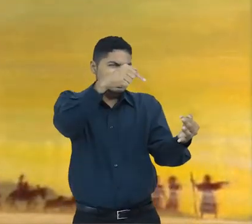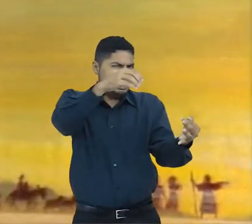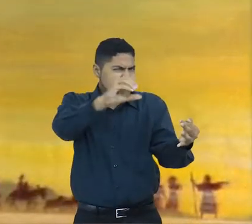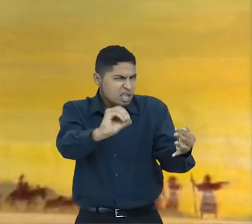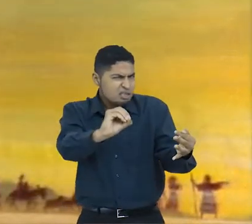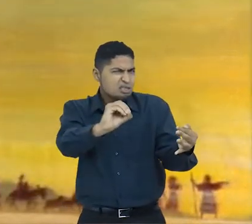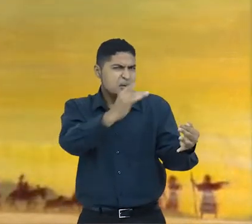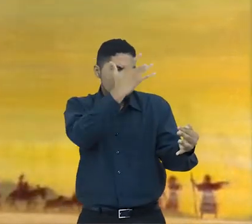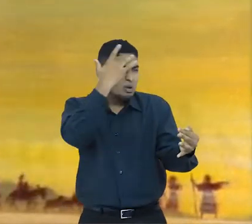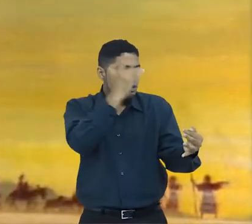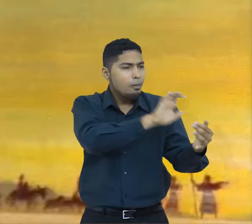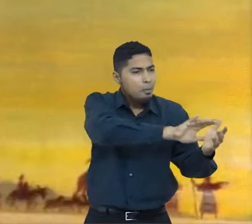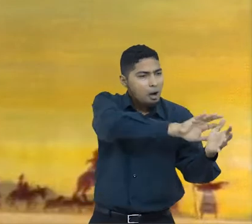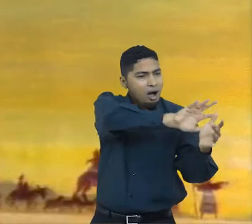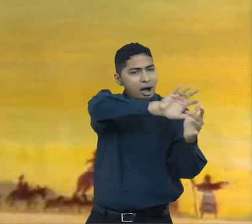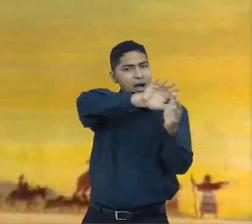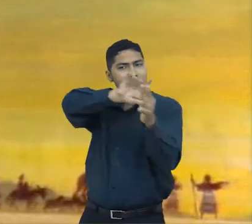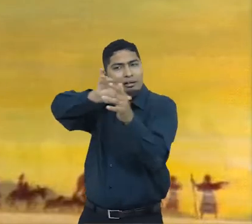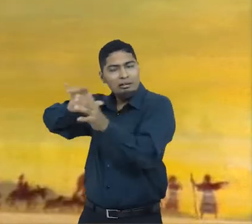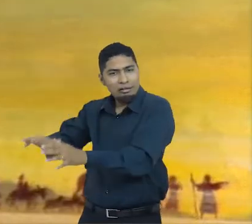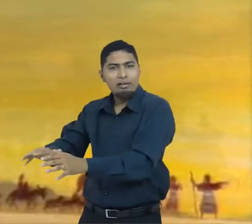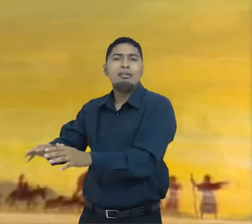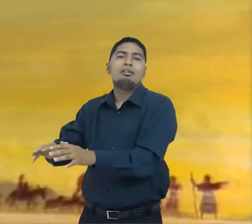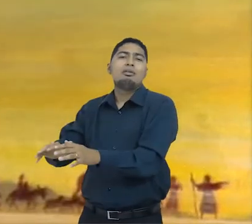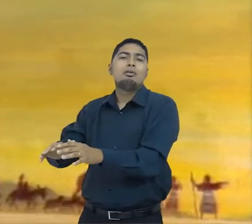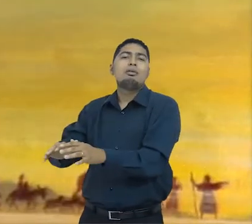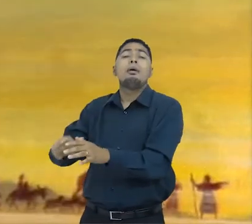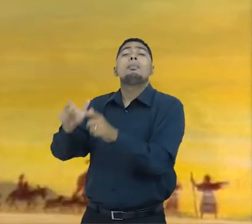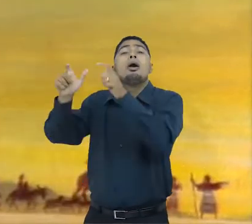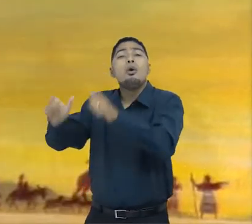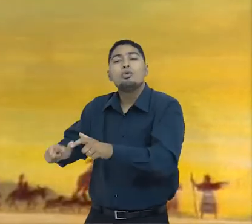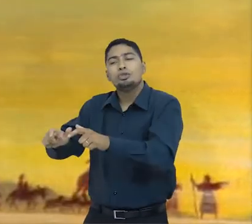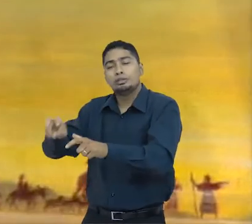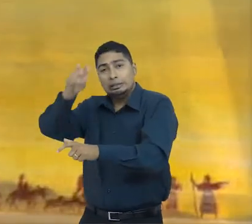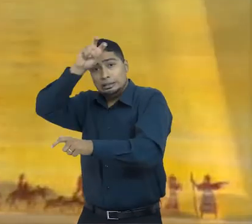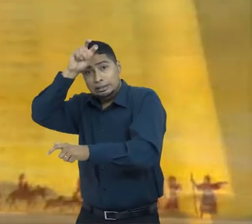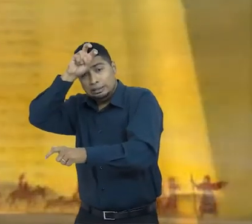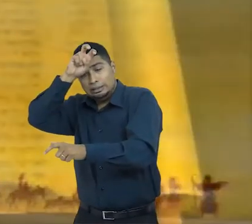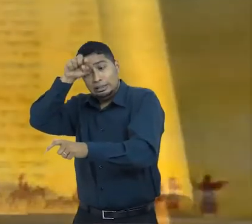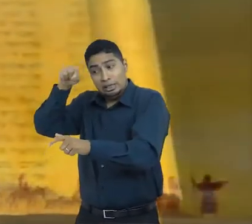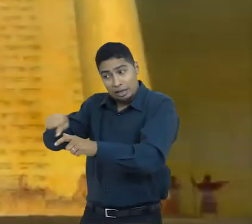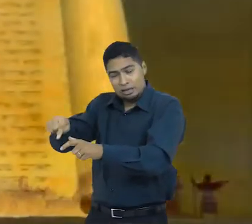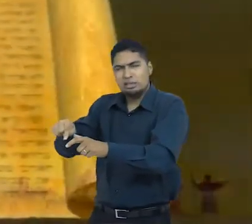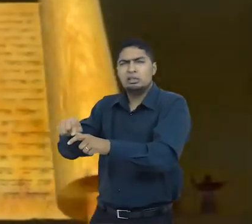Jacó, conhecidos como os filhos de Israel, mudaram-se para o Egito, onde mais tarde seriam